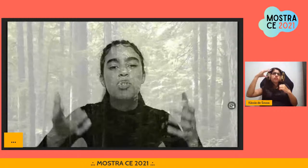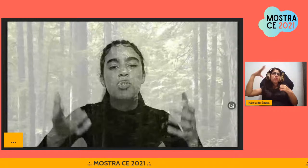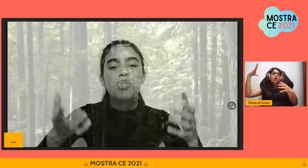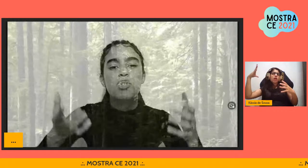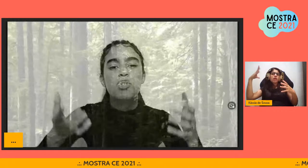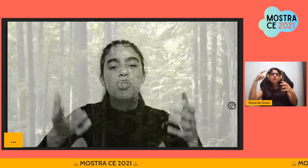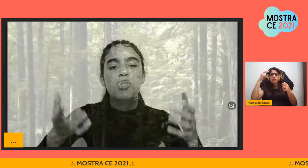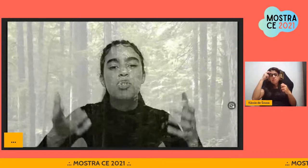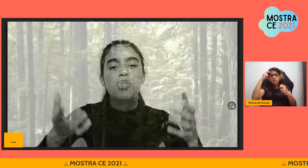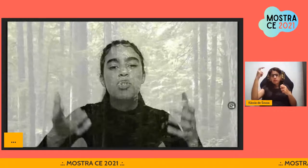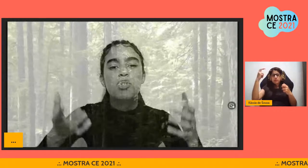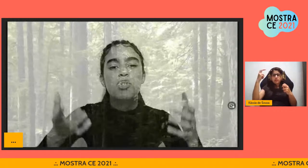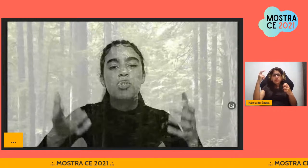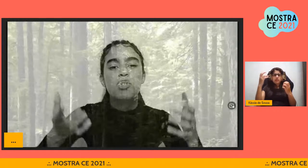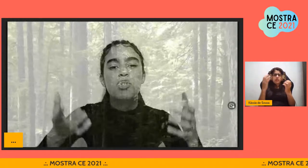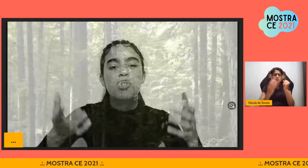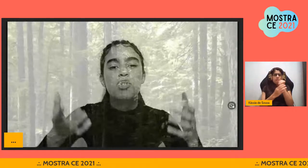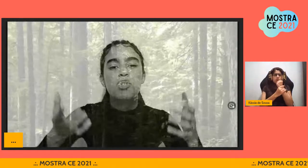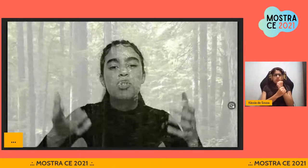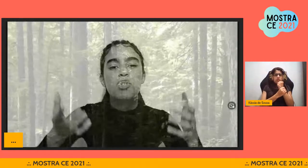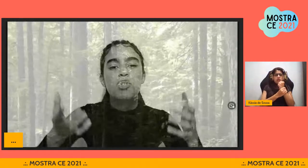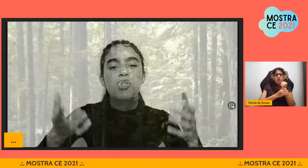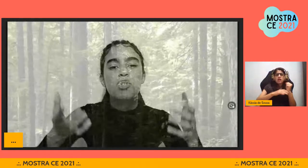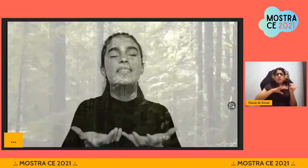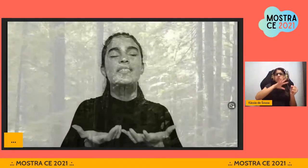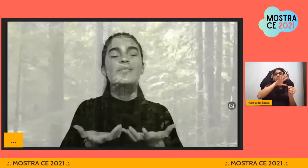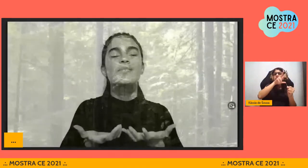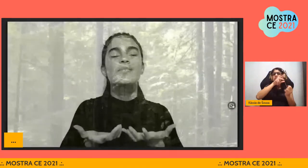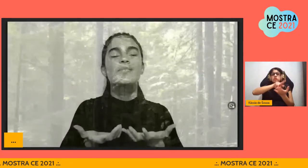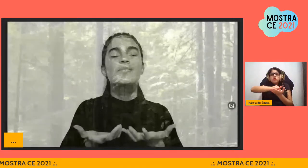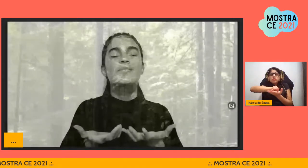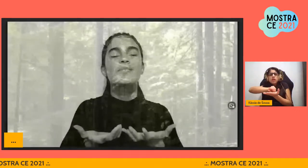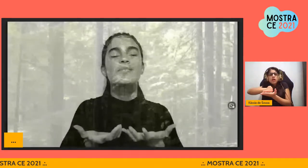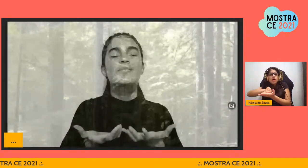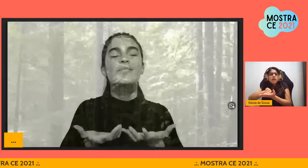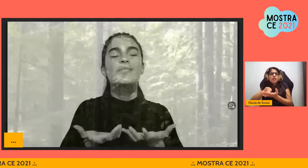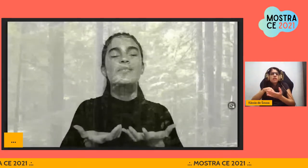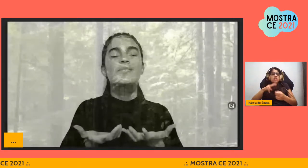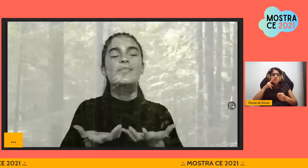os animais de poder e de força xamânicos de